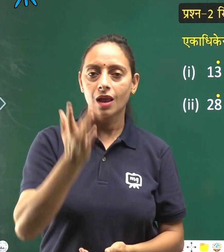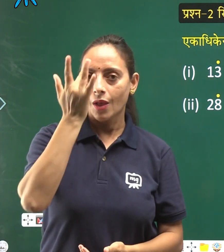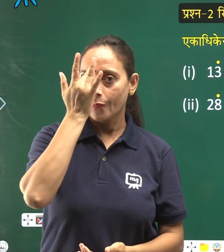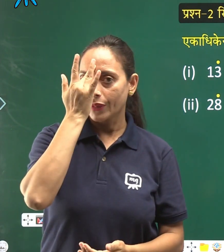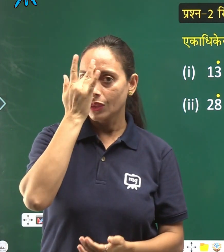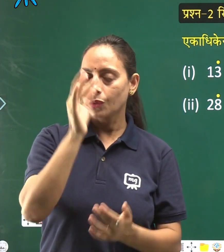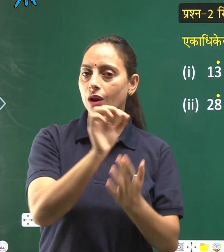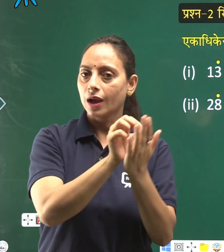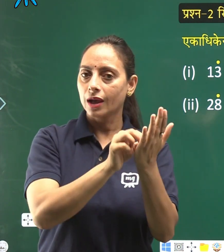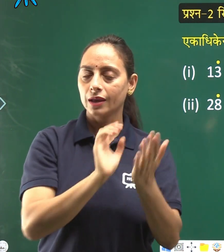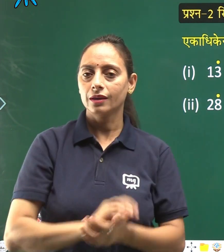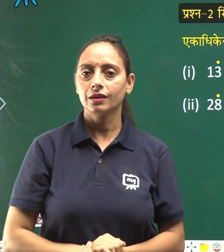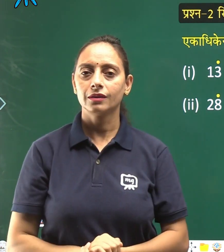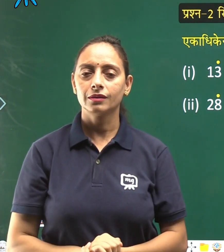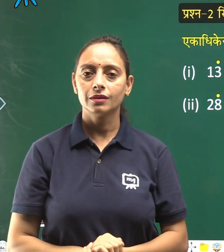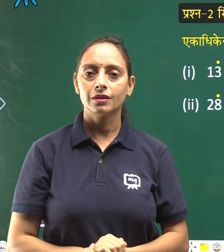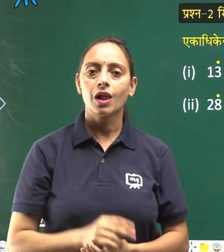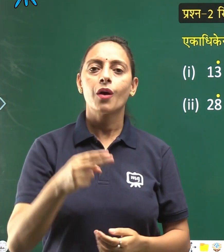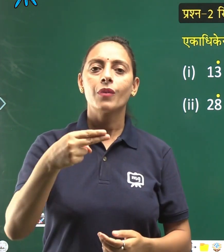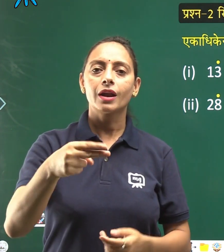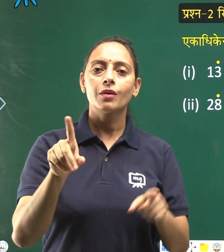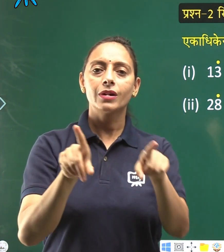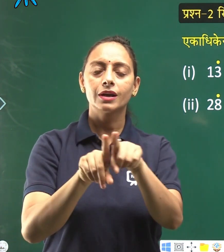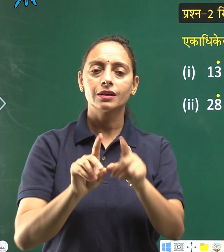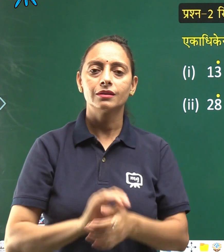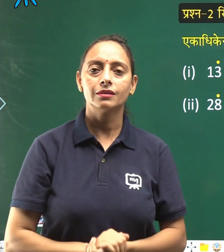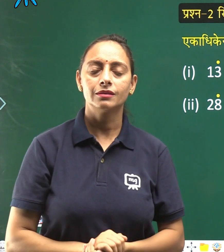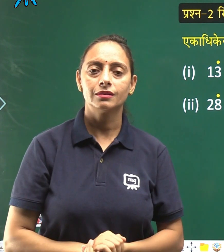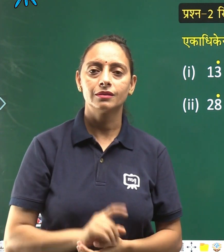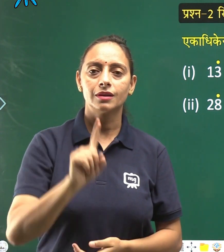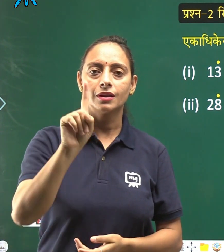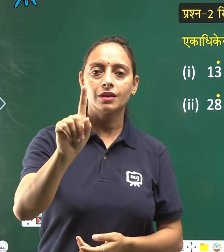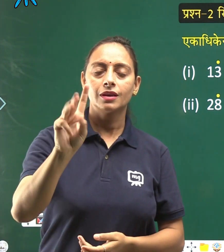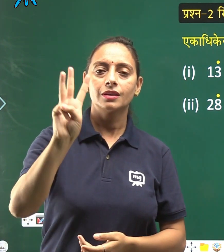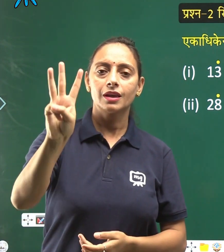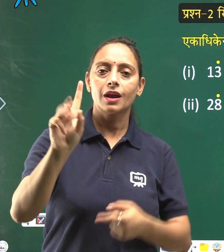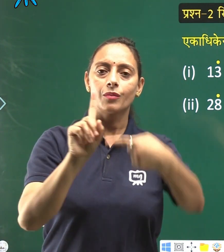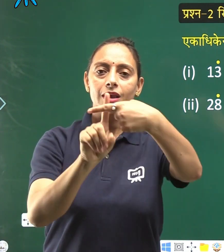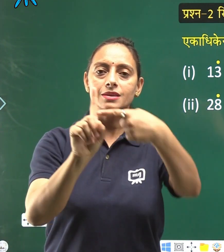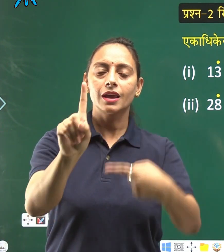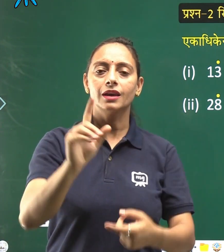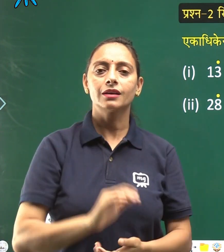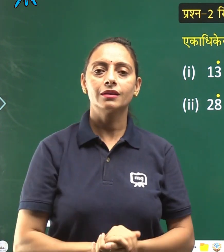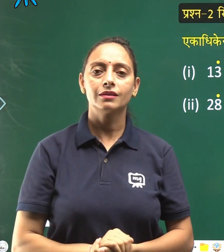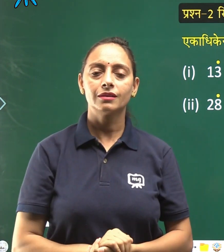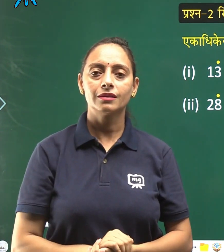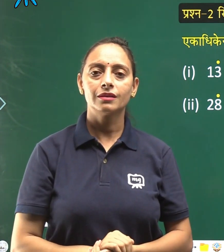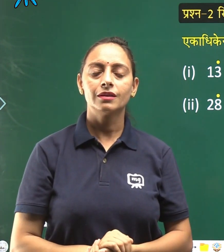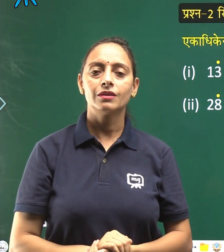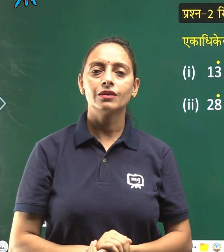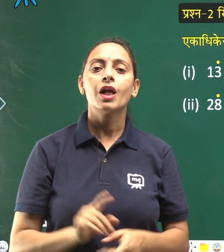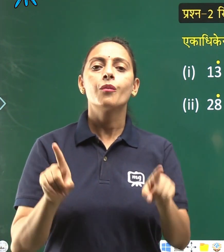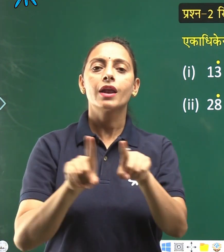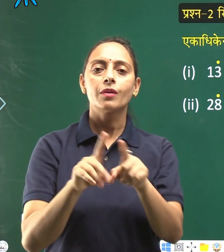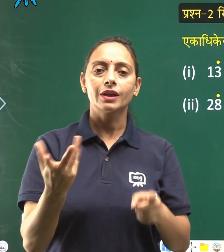बिंदु लगा हुआ है बराबर 13 + 1 बराबर